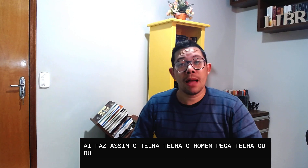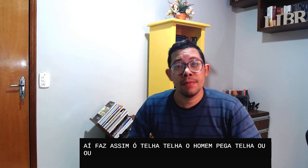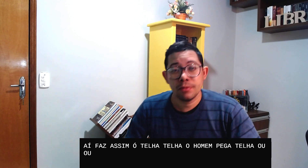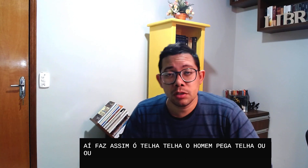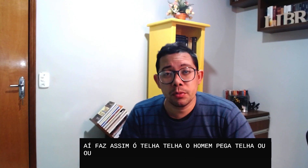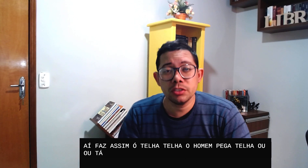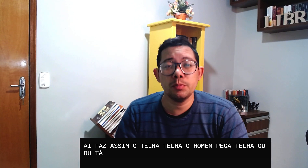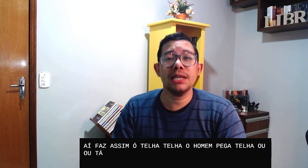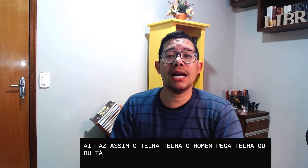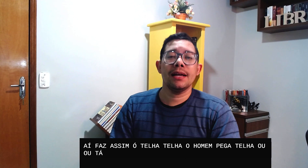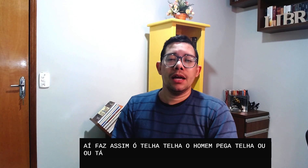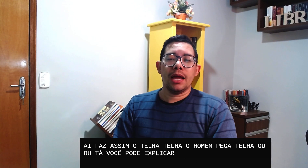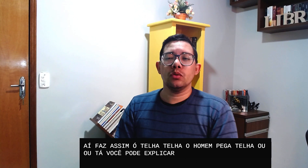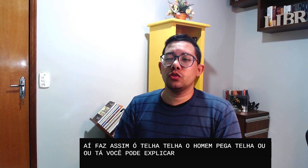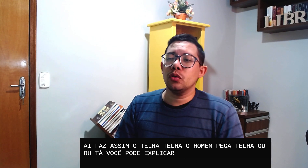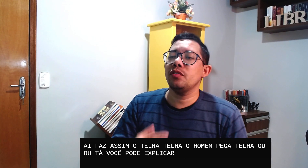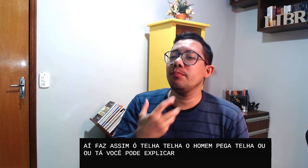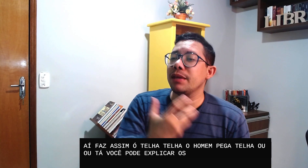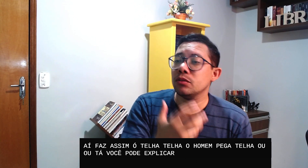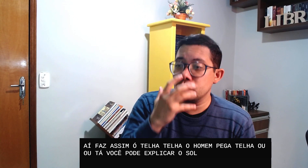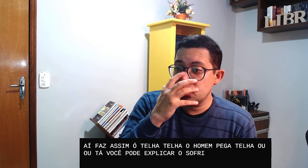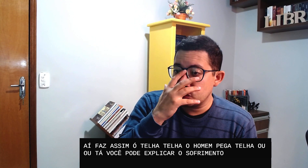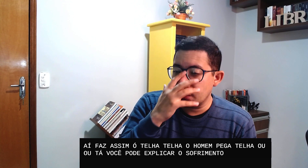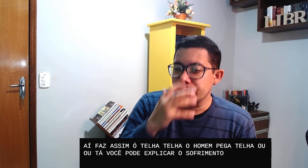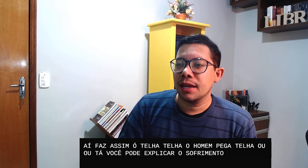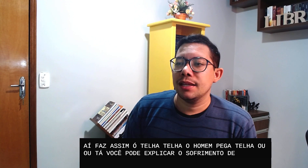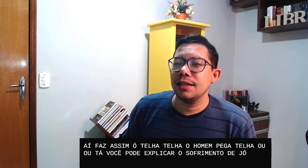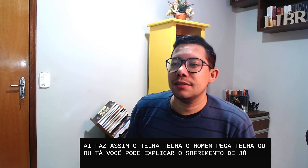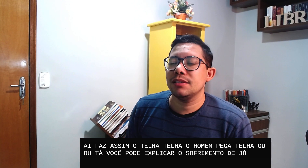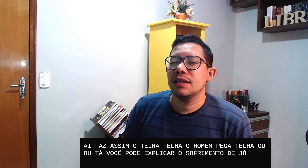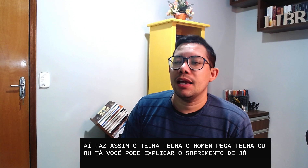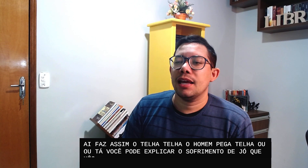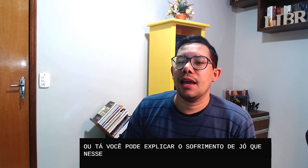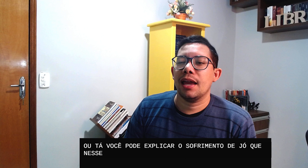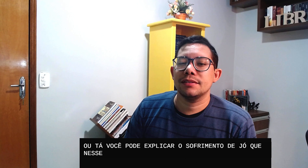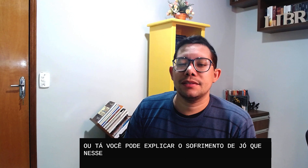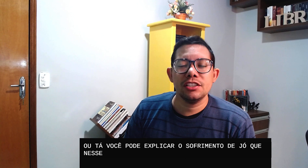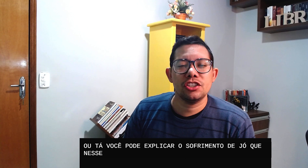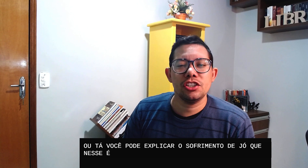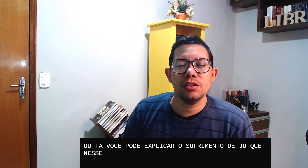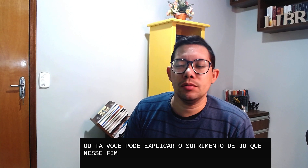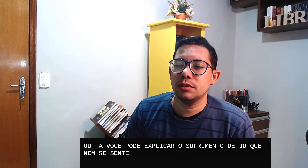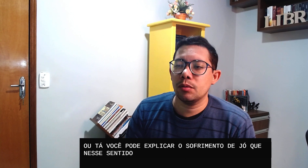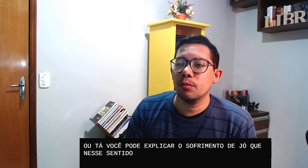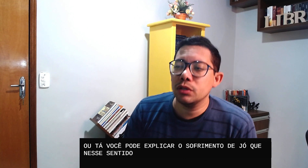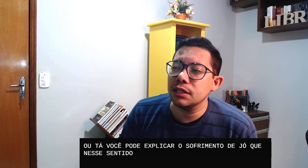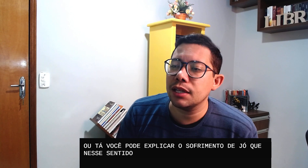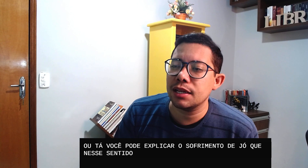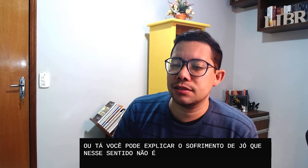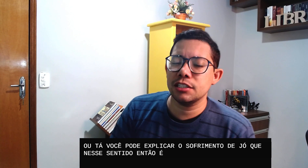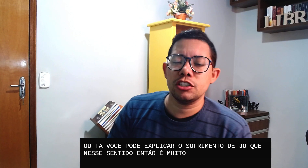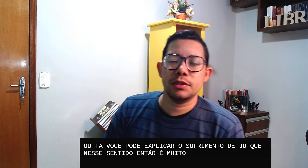Tá? Então você pode explicar o sofrimento de Jó nesse sentido. Então é muito interessante,